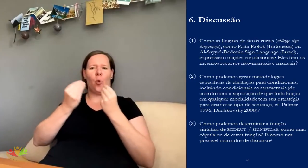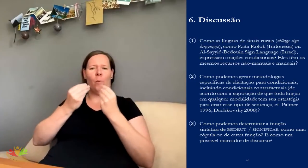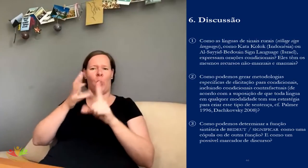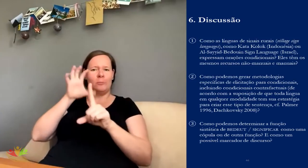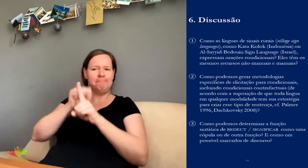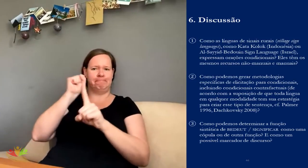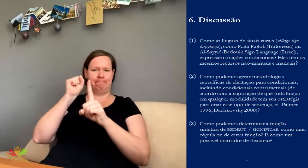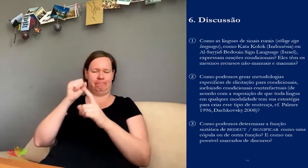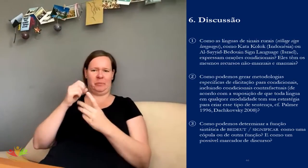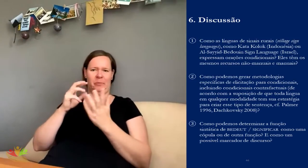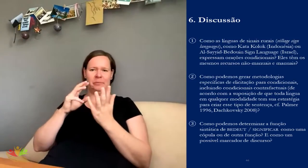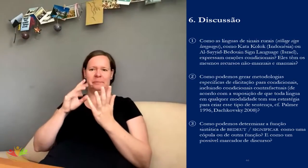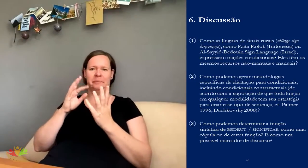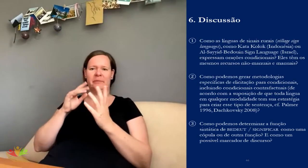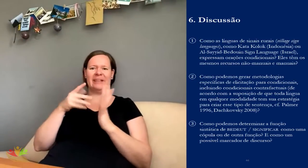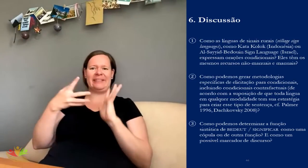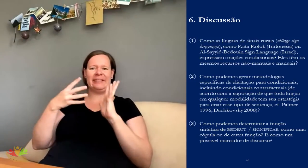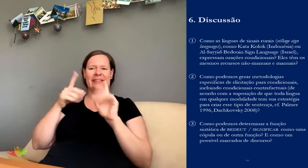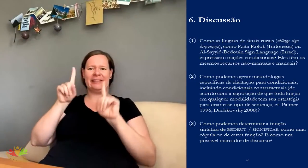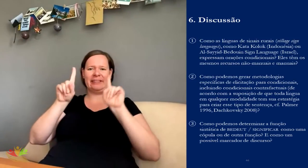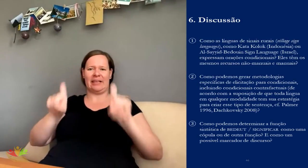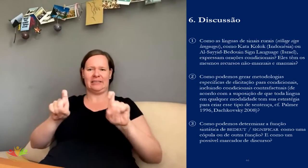é um marcador discursivo?